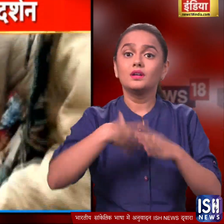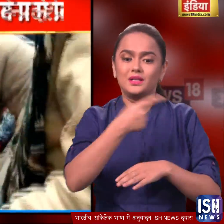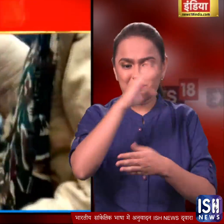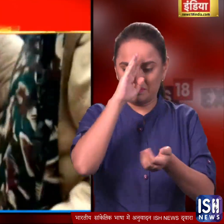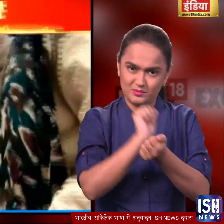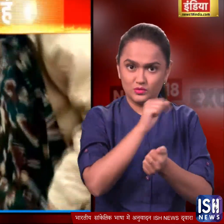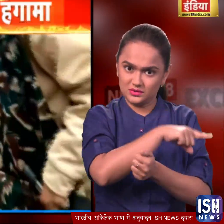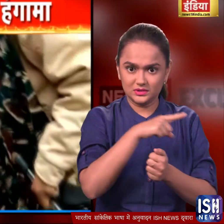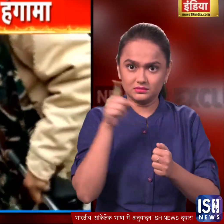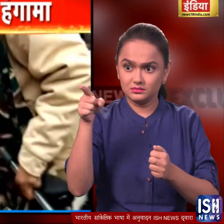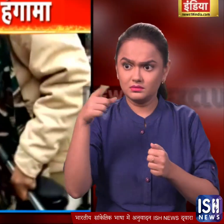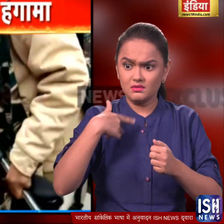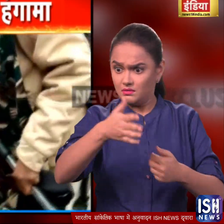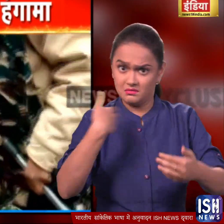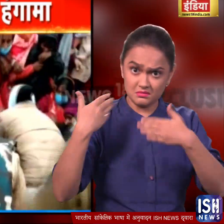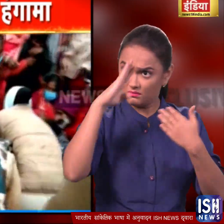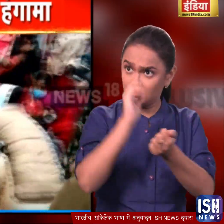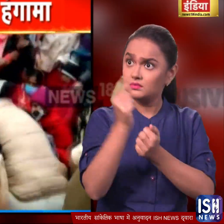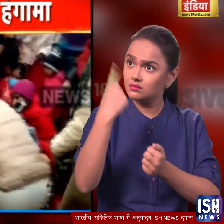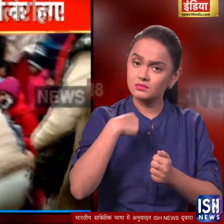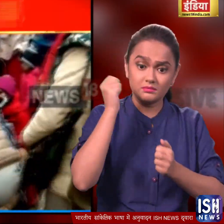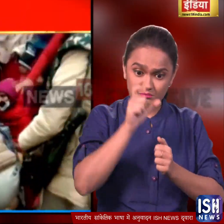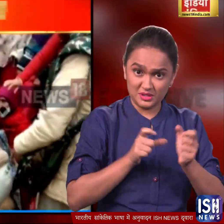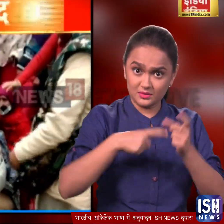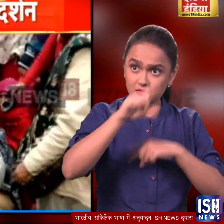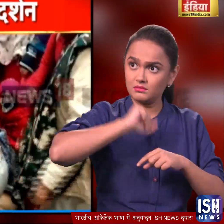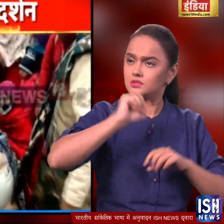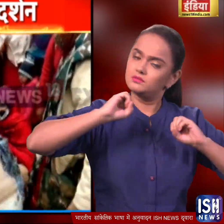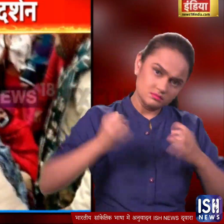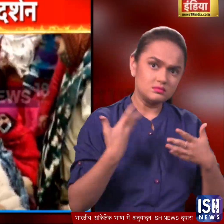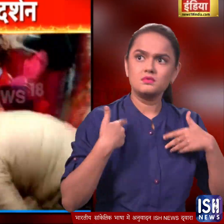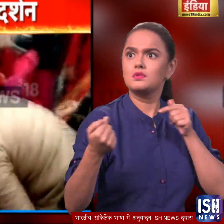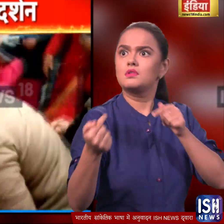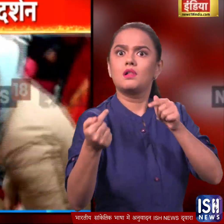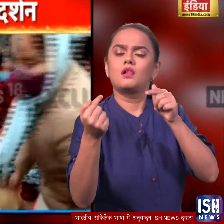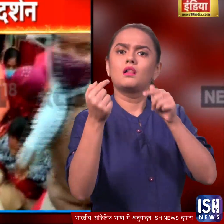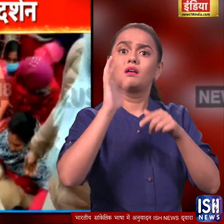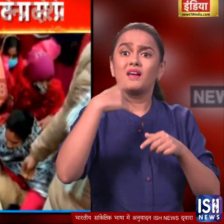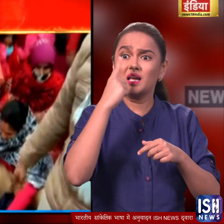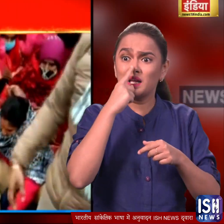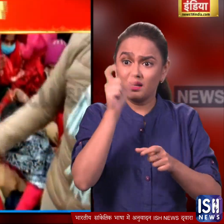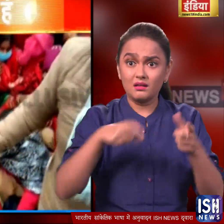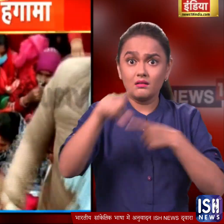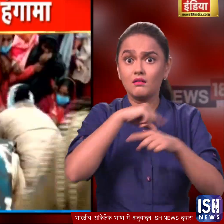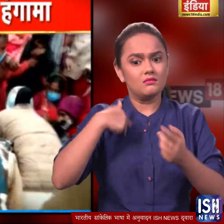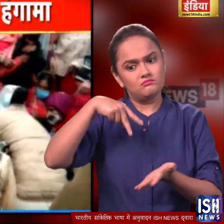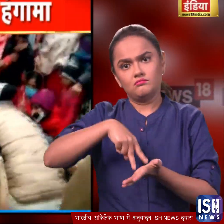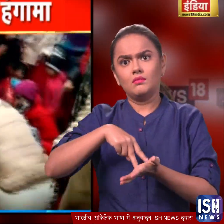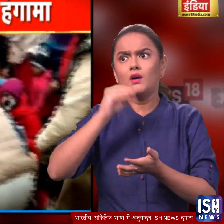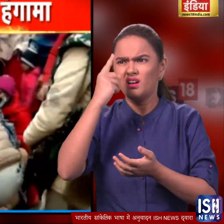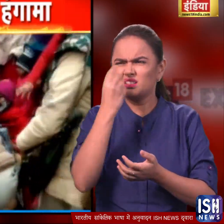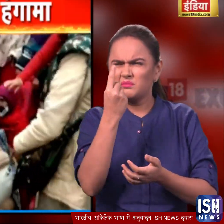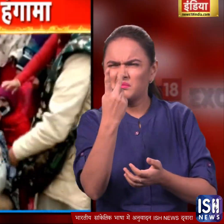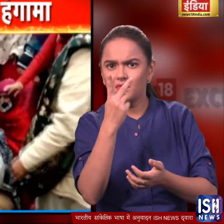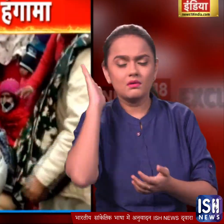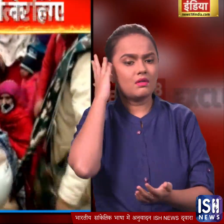पुलिस की इस कार्रवाई का इन लोगों ने भी विरोध शुरू कर दिया और प्रदर्शन में शामिल कुछ महिलाएं सड़क पर बैठ गईं, जबकि एक महिला तो सड़क पर लेट गई, जिनको